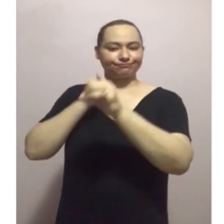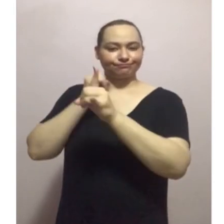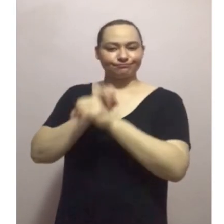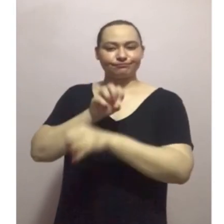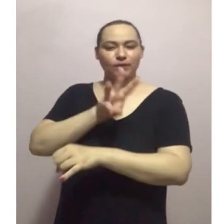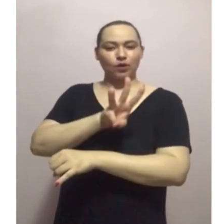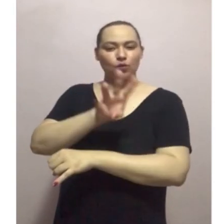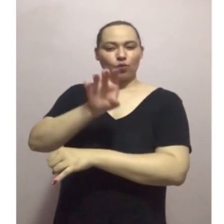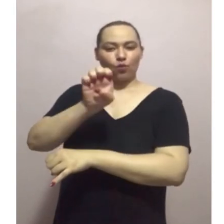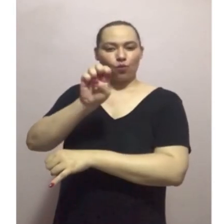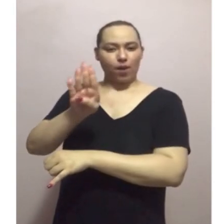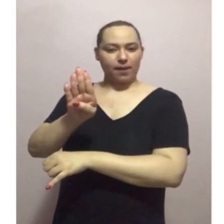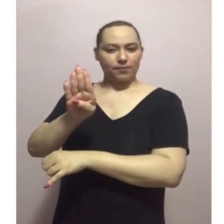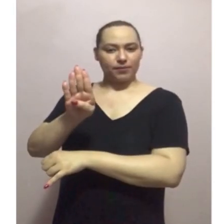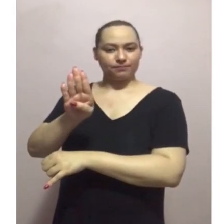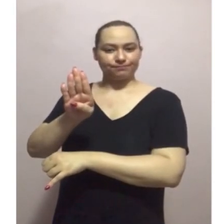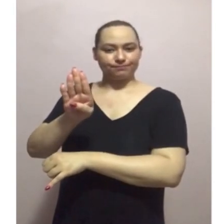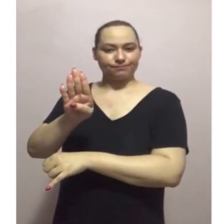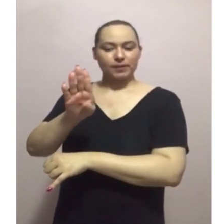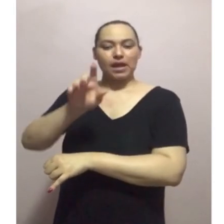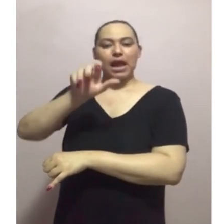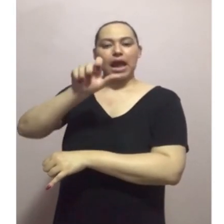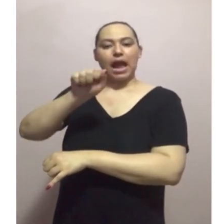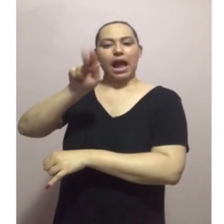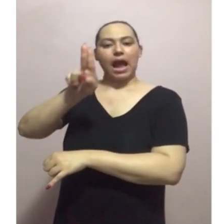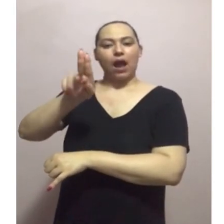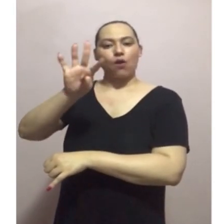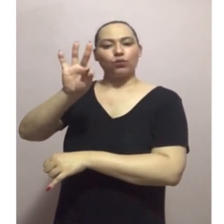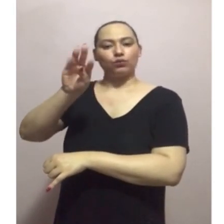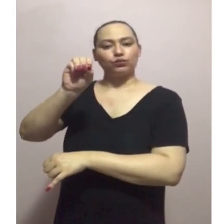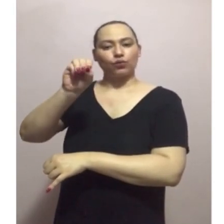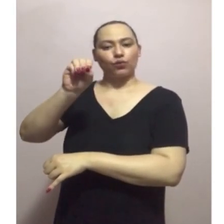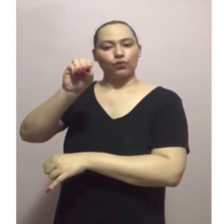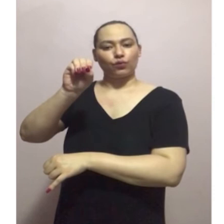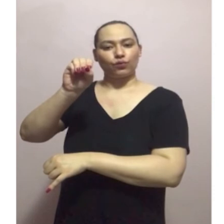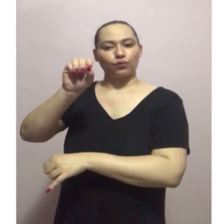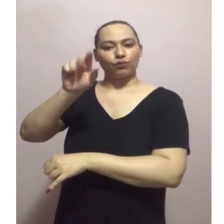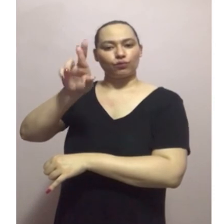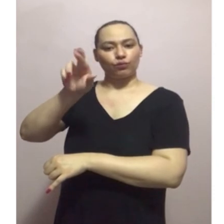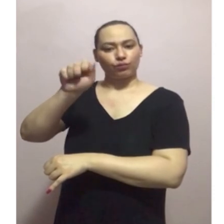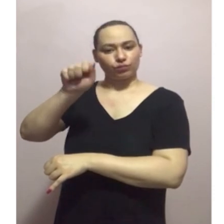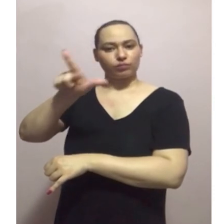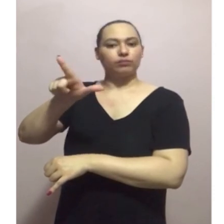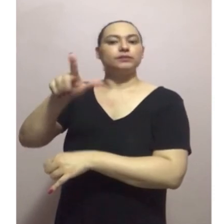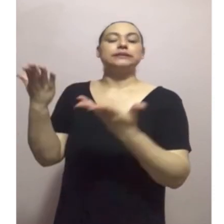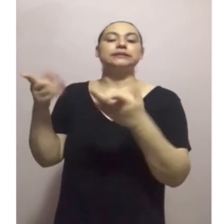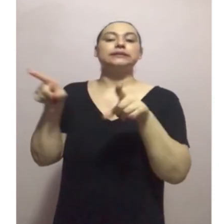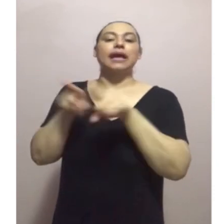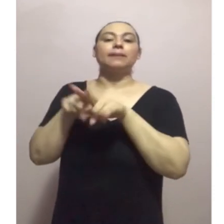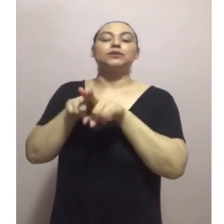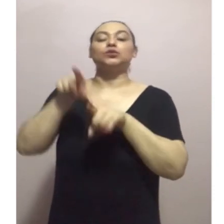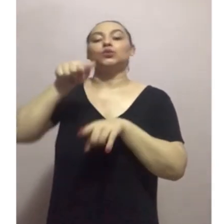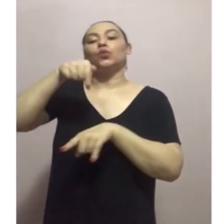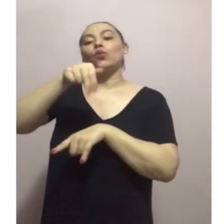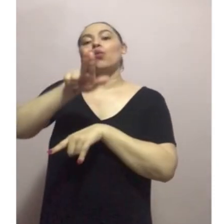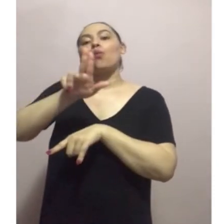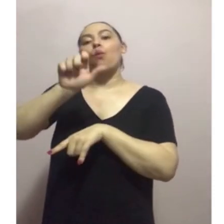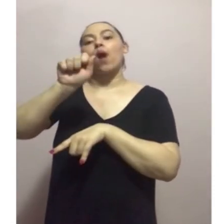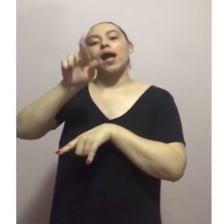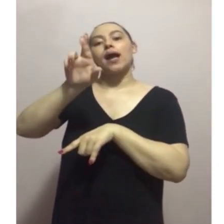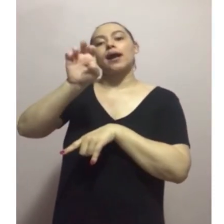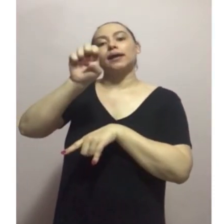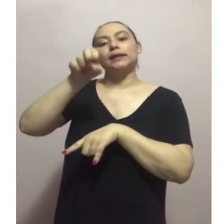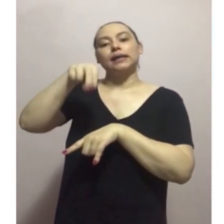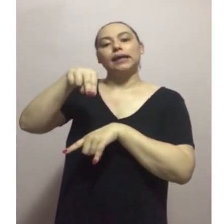web a questão do autoral se dilui. Isso fica muito nítido no eixo 2, no